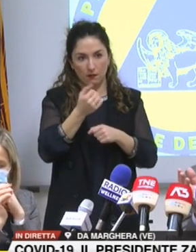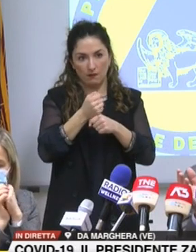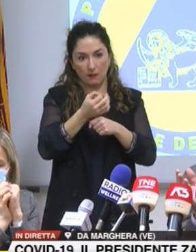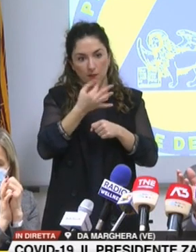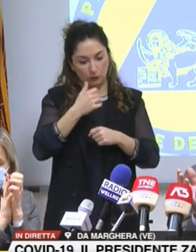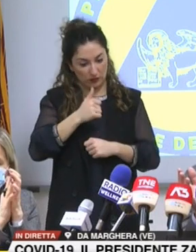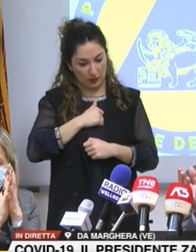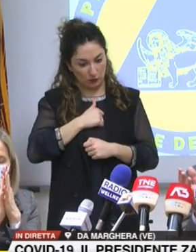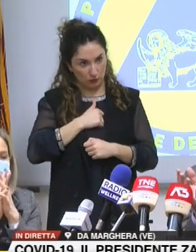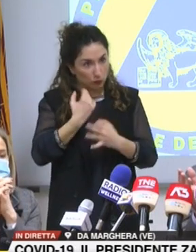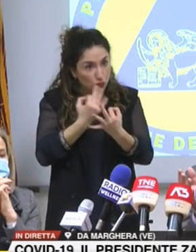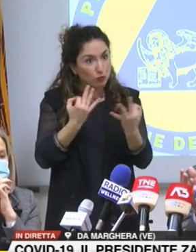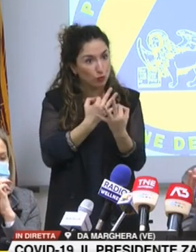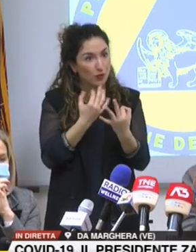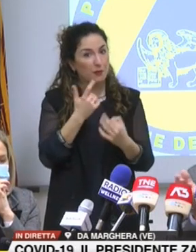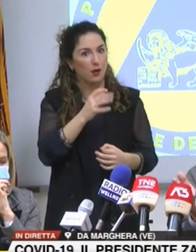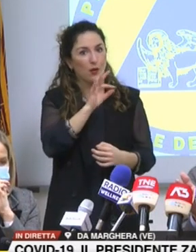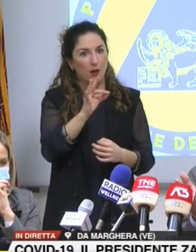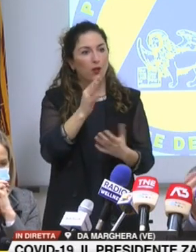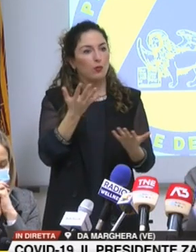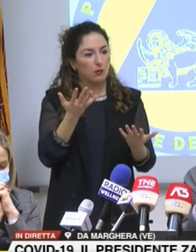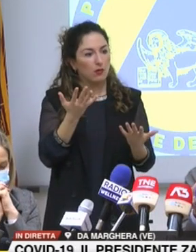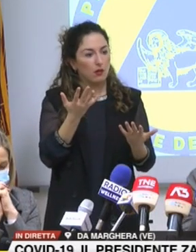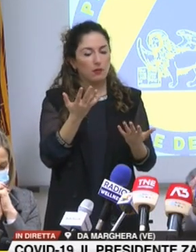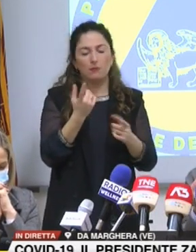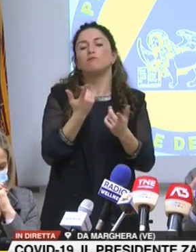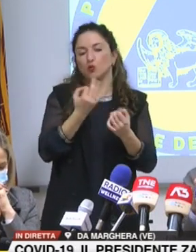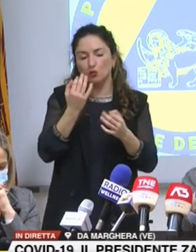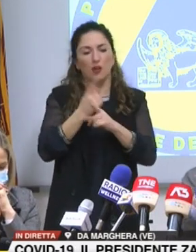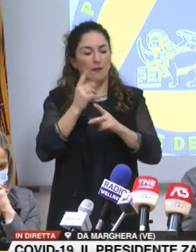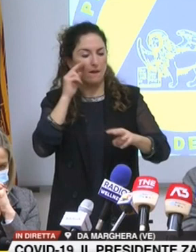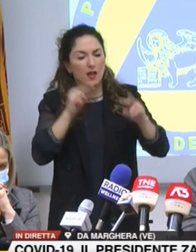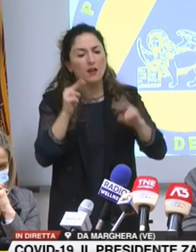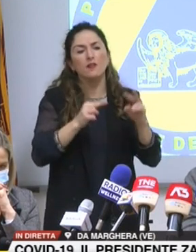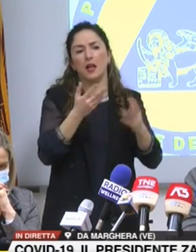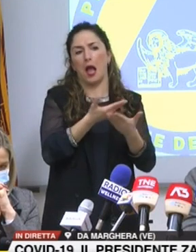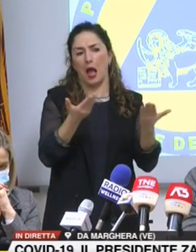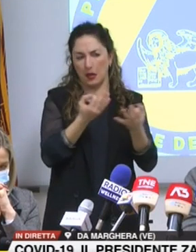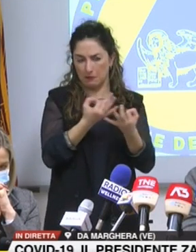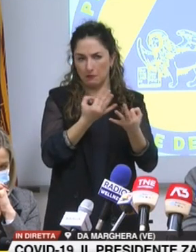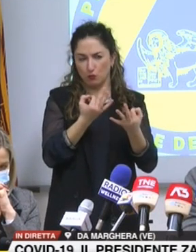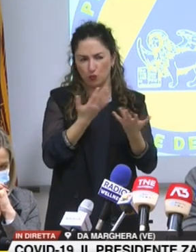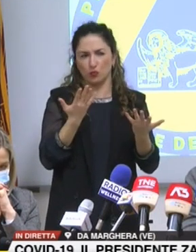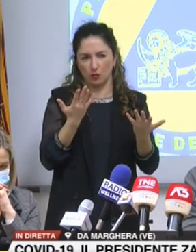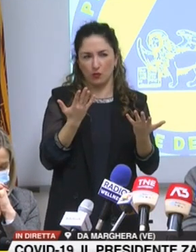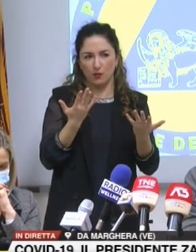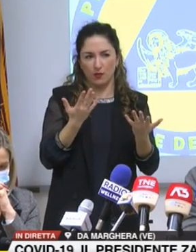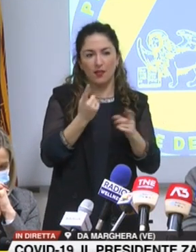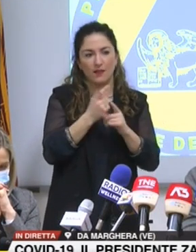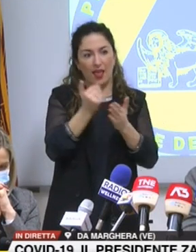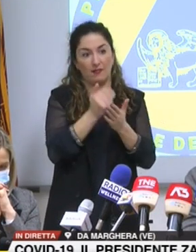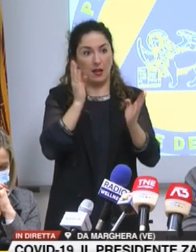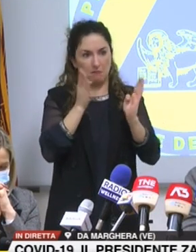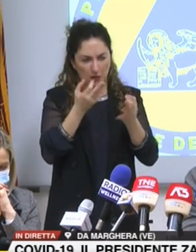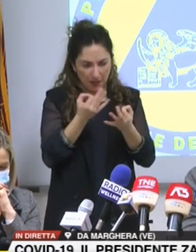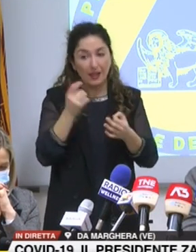che è giusto che sia così, per verificare che non siano pericolose le applicazioni, eccetera, dei dispositivi. Se vorrà